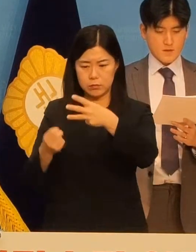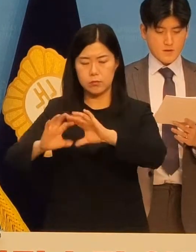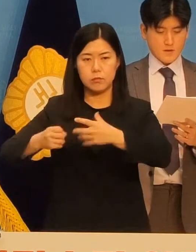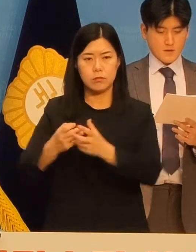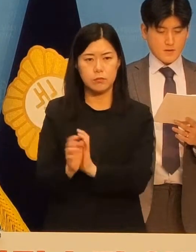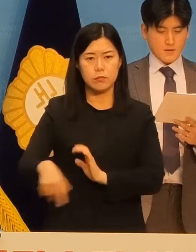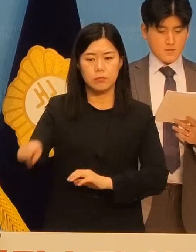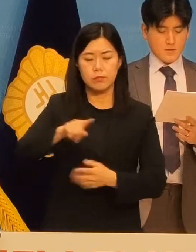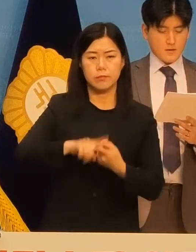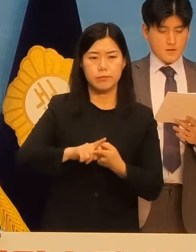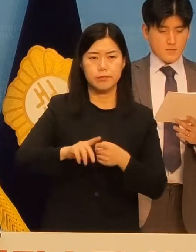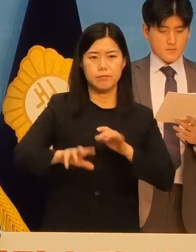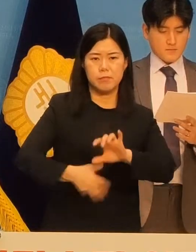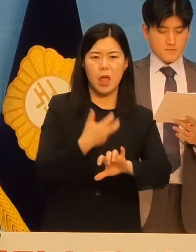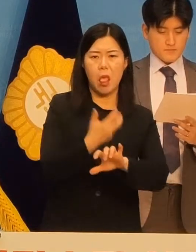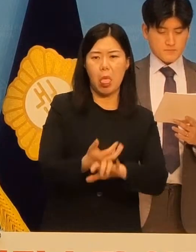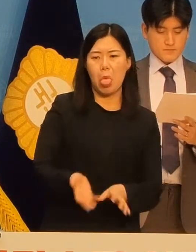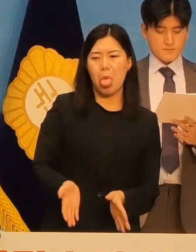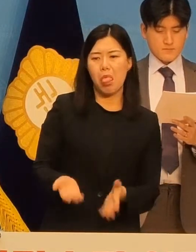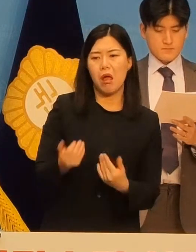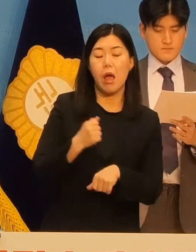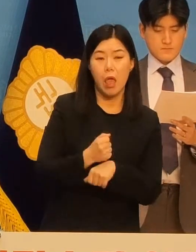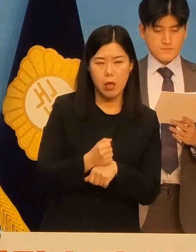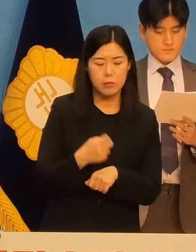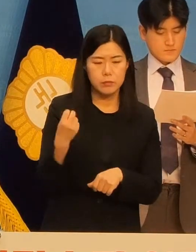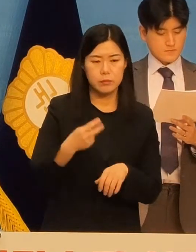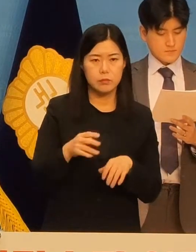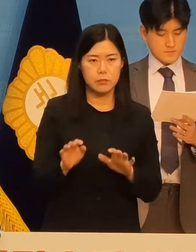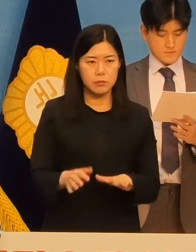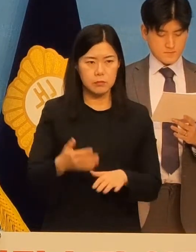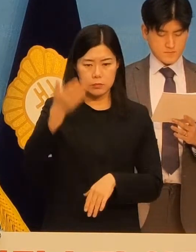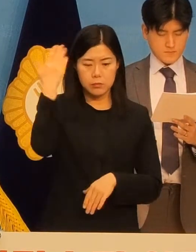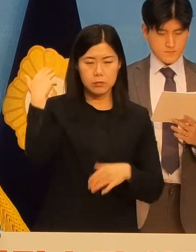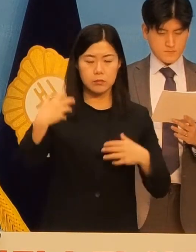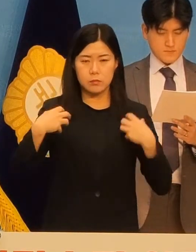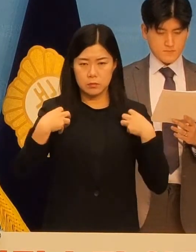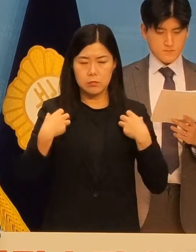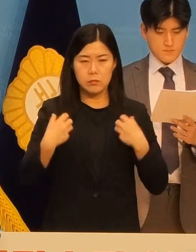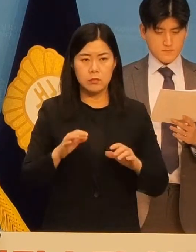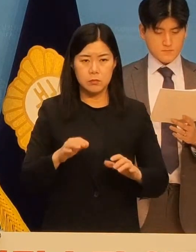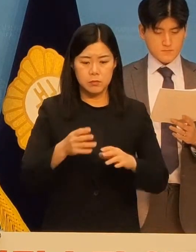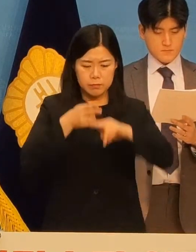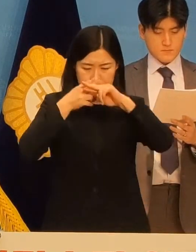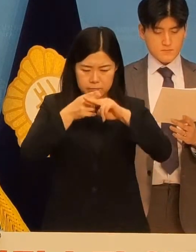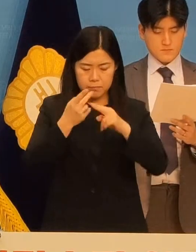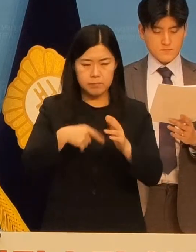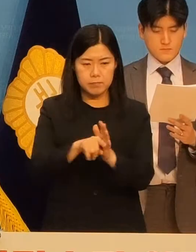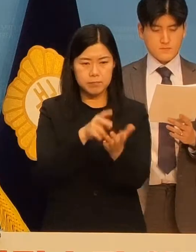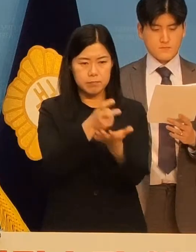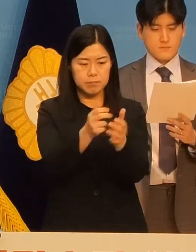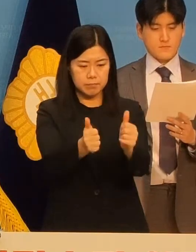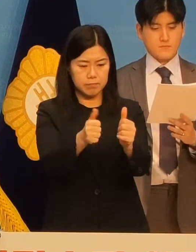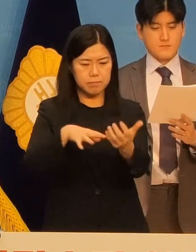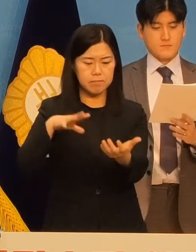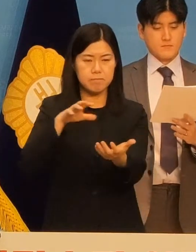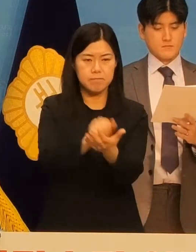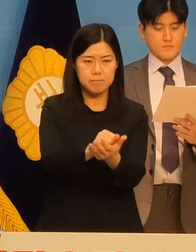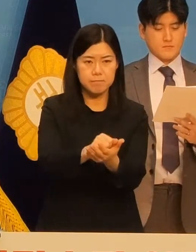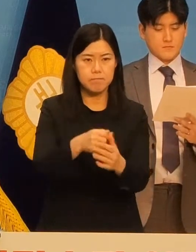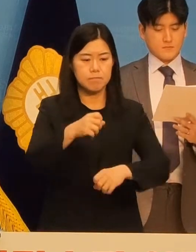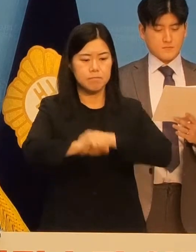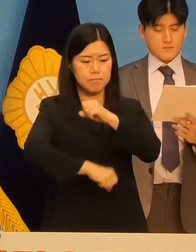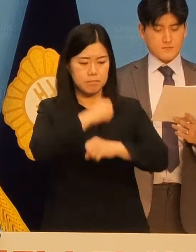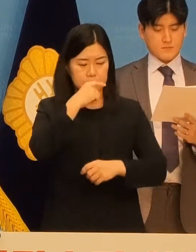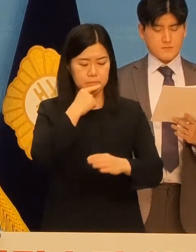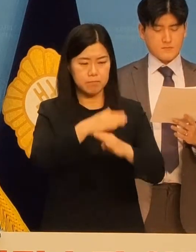대상으로 내란몰이를 했다거나 이재명 정권이 독재를 위해 사법부를 장악하고